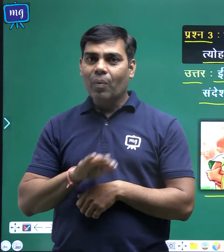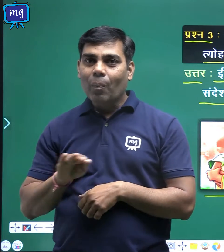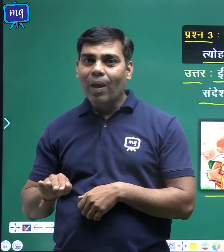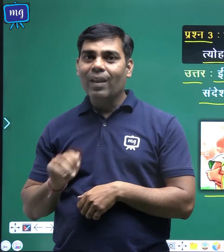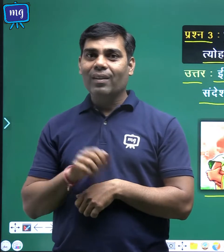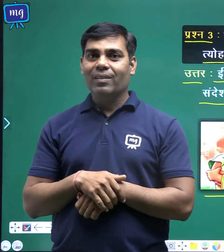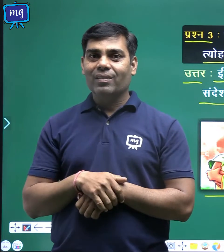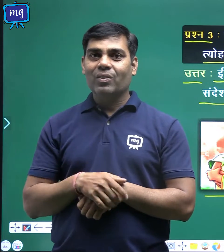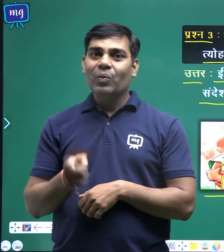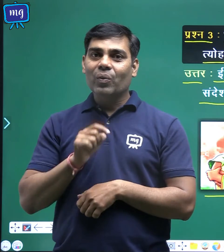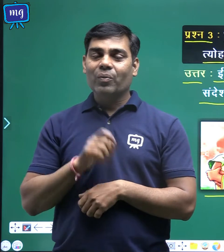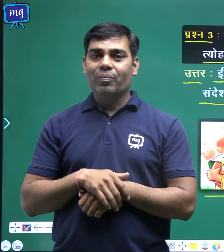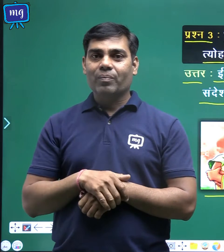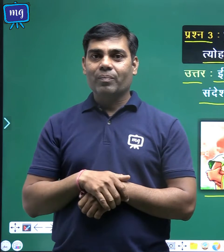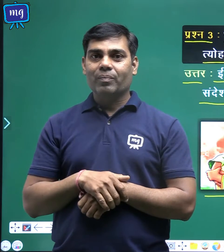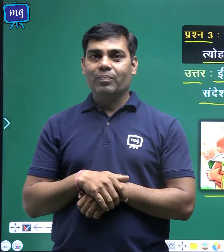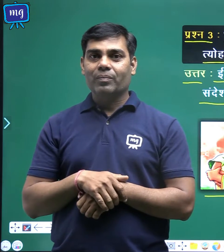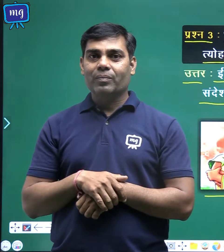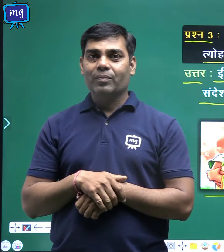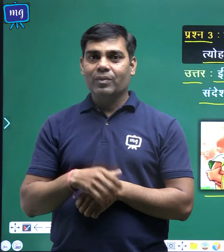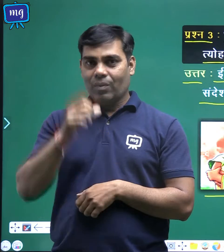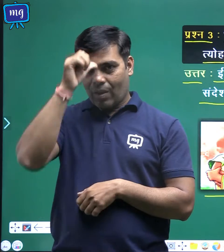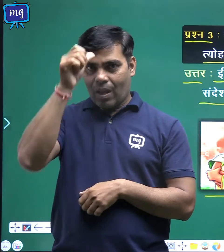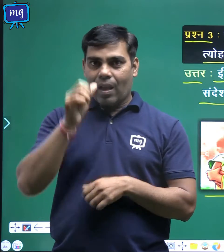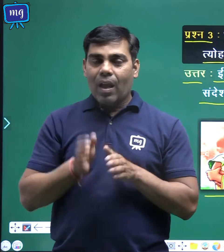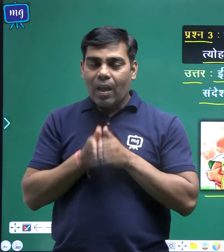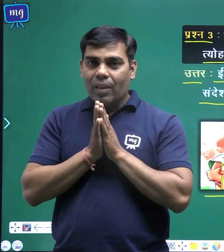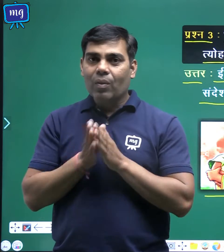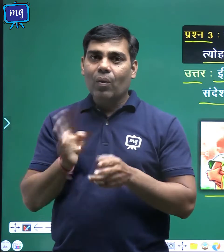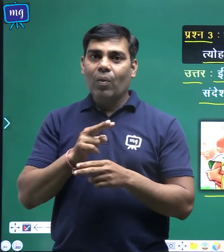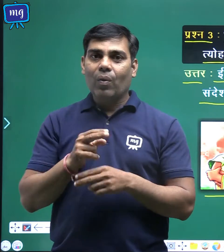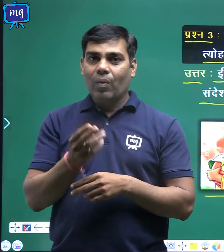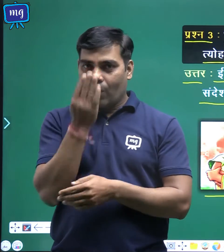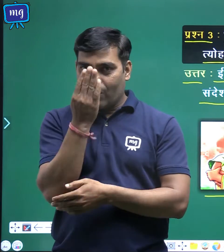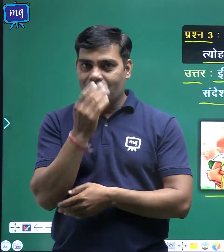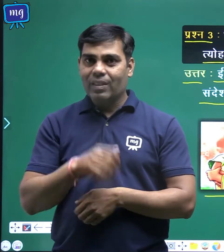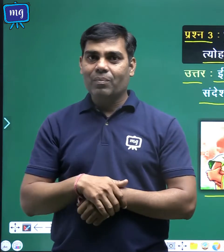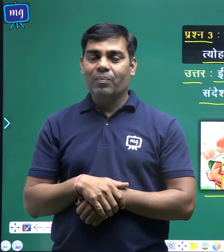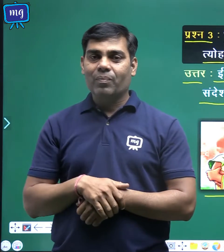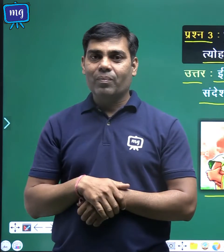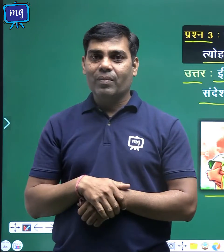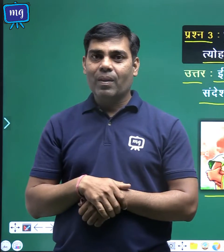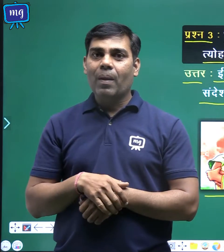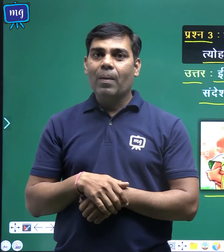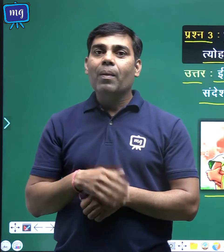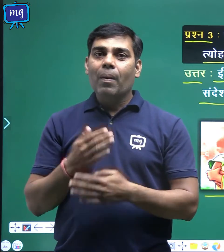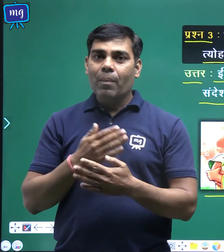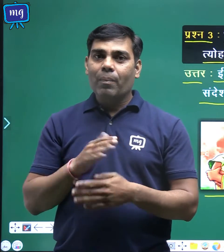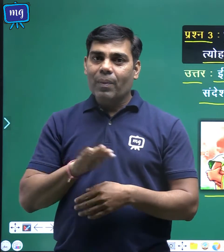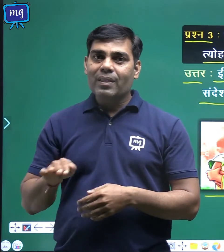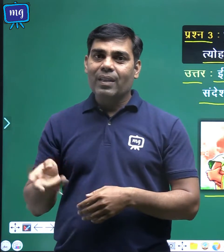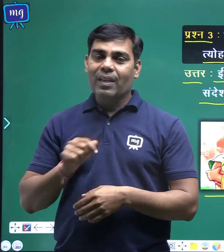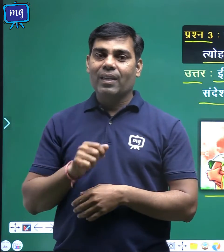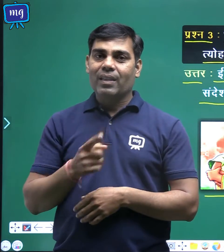बालक जो हिंदू और मुस्लिम बच्चे हैं,